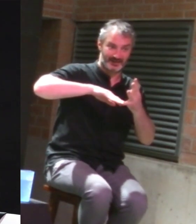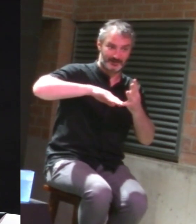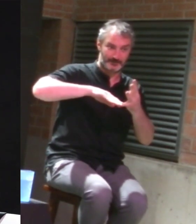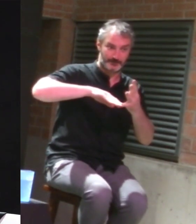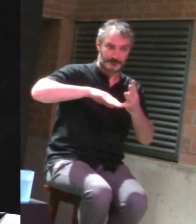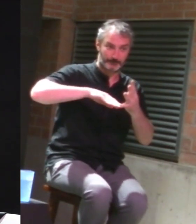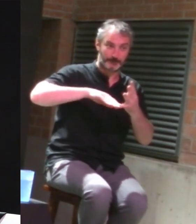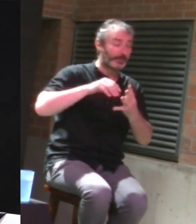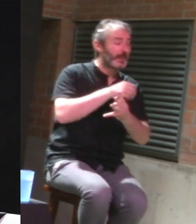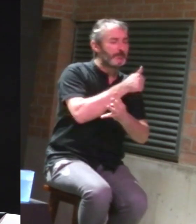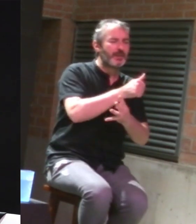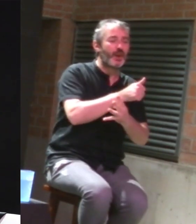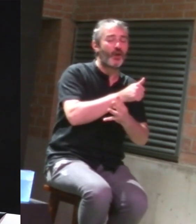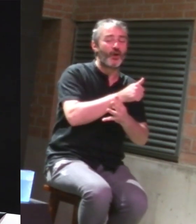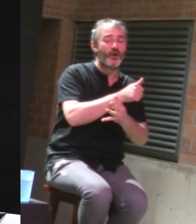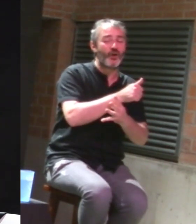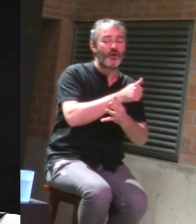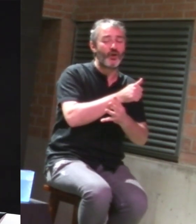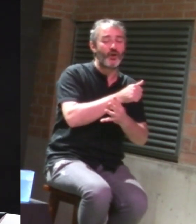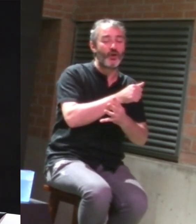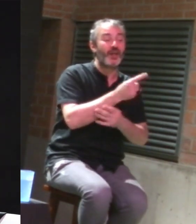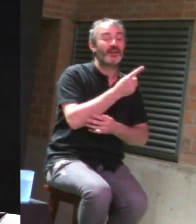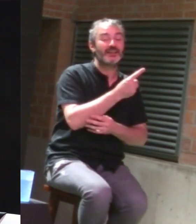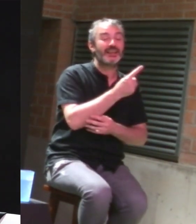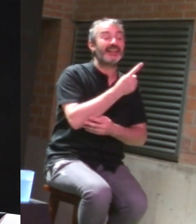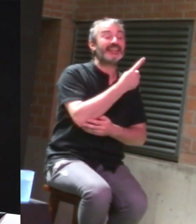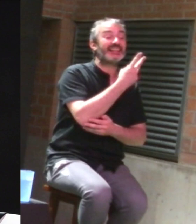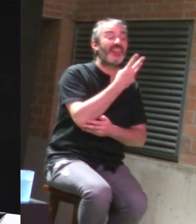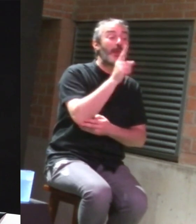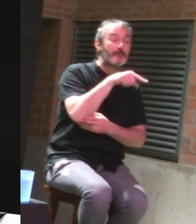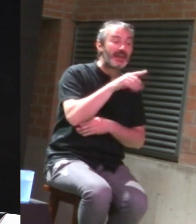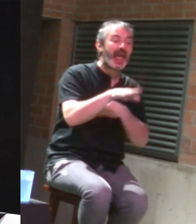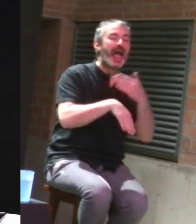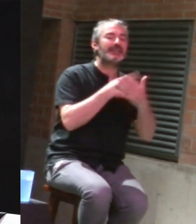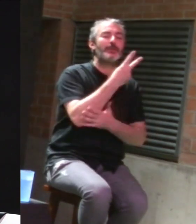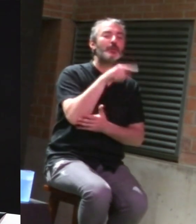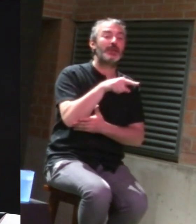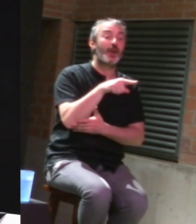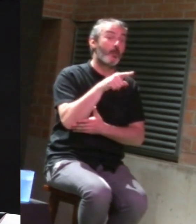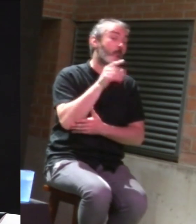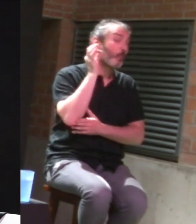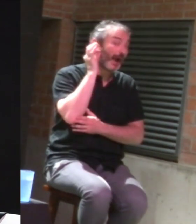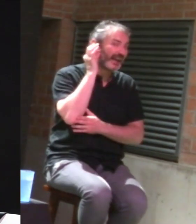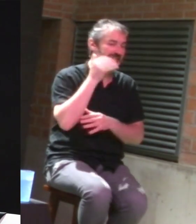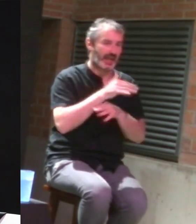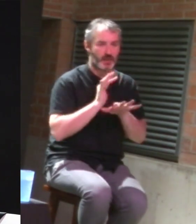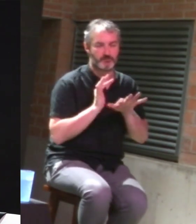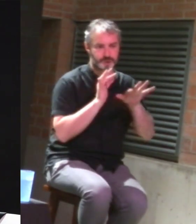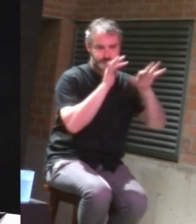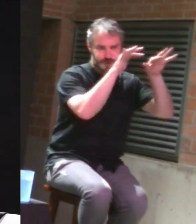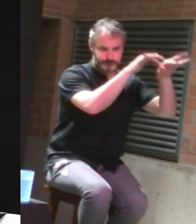primera sortida al carrer i la vaga que anava de 13.000 a 22.000 dones a 50.000 vaguistes al